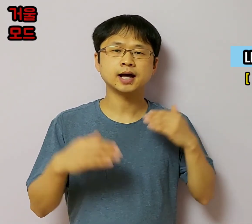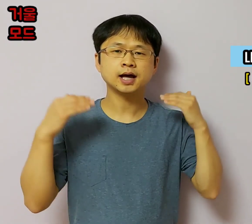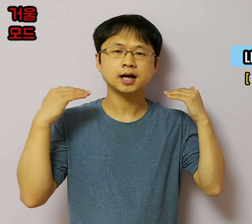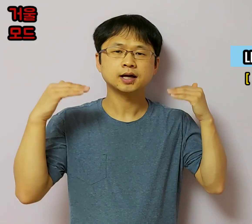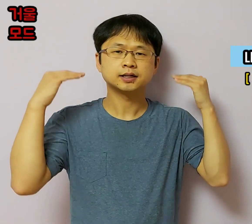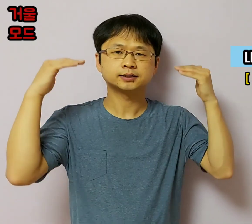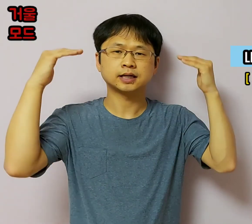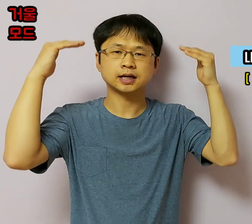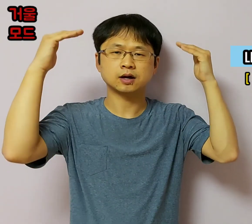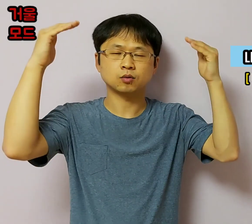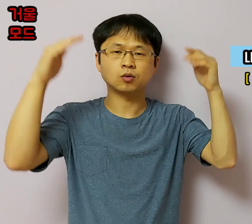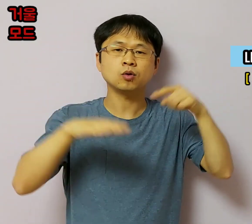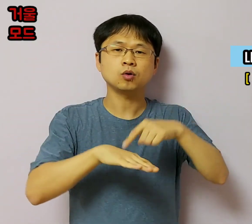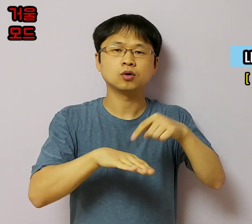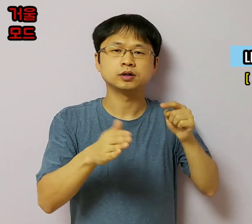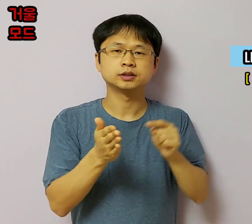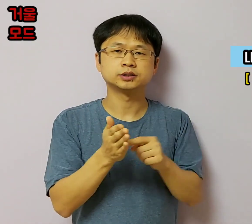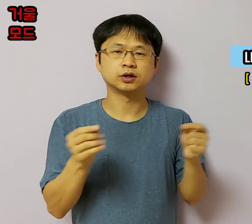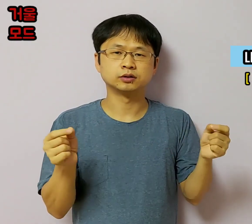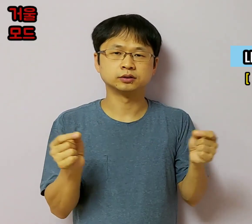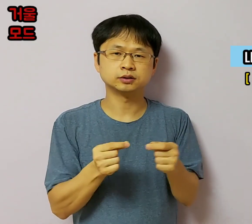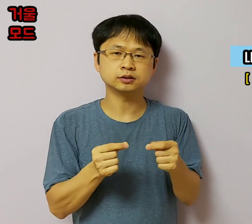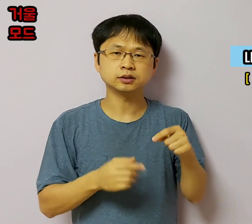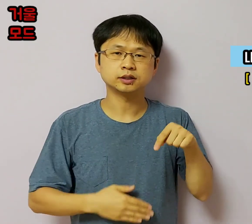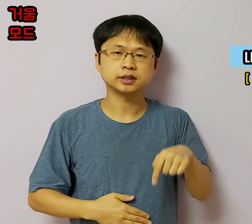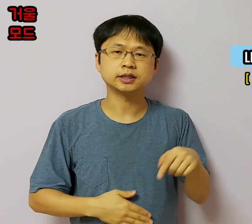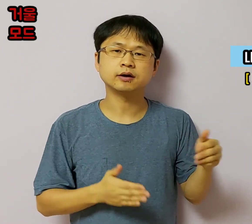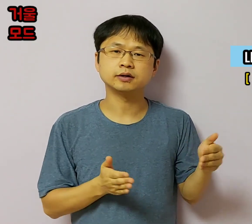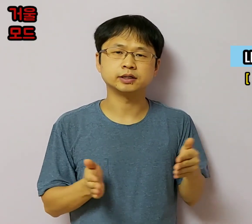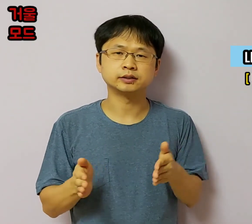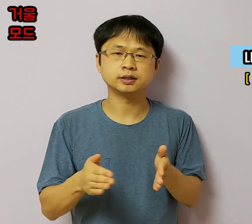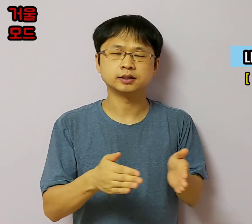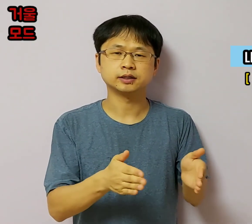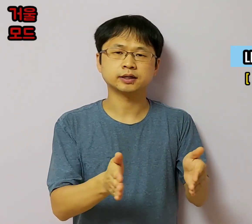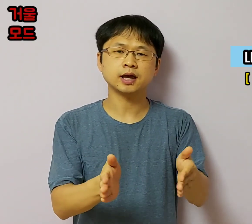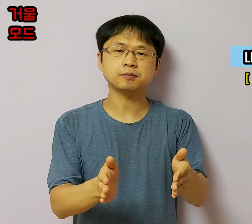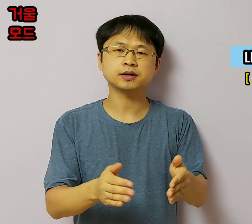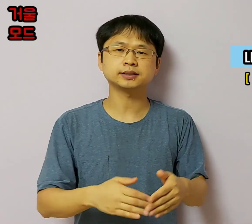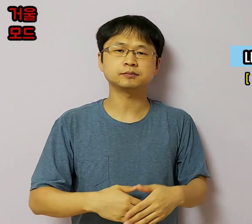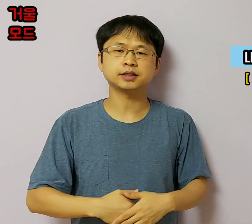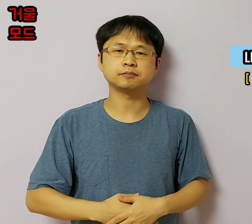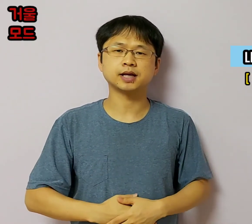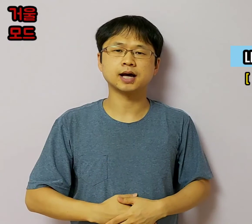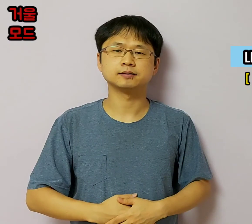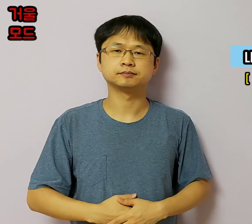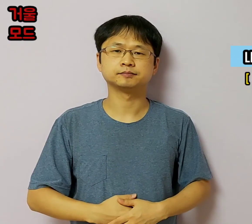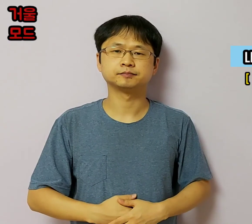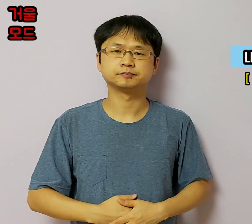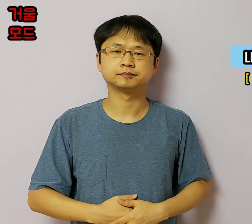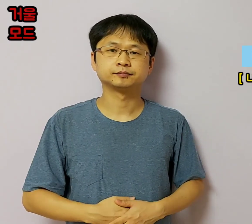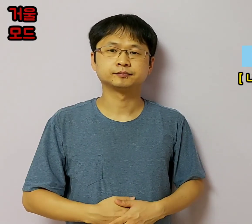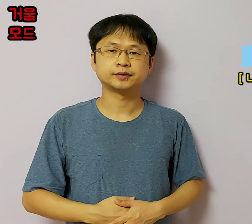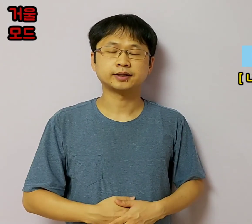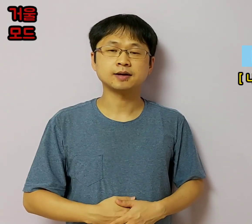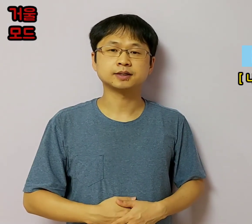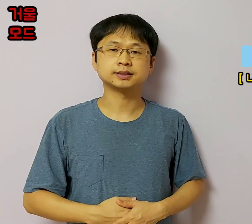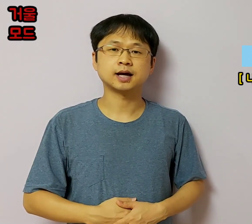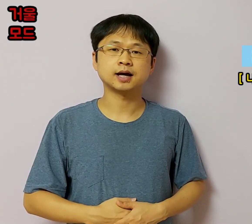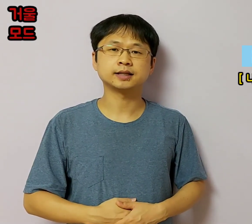내가 잘하고 정든 이 거리를 이렇게 표현하시면 됩니다. 네, 다음 가사